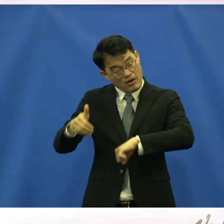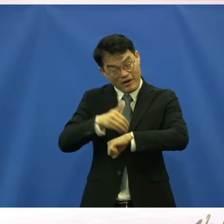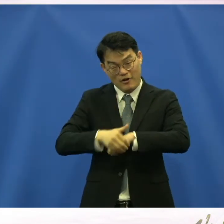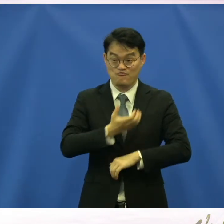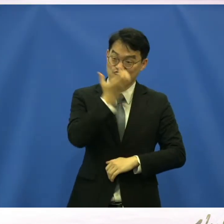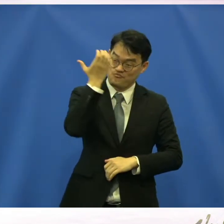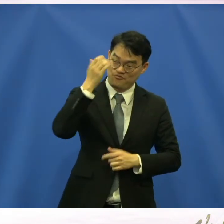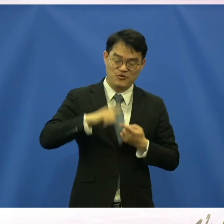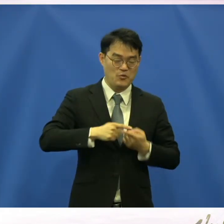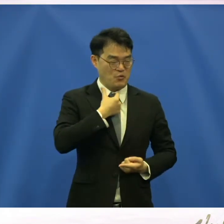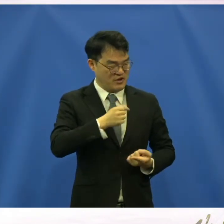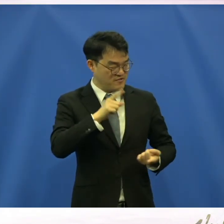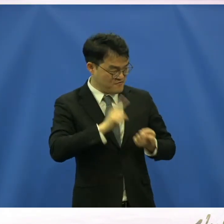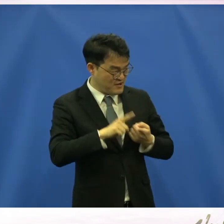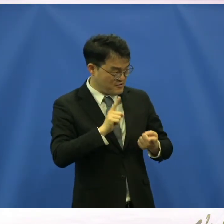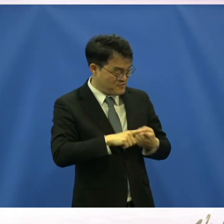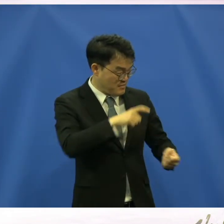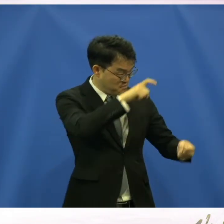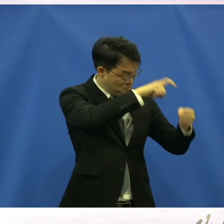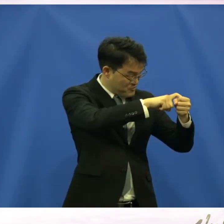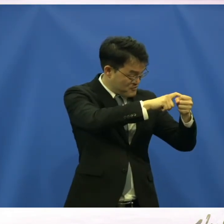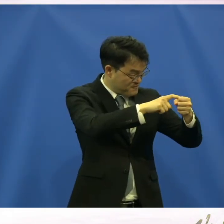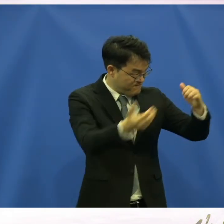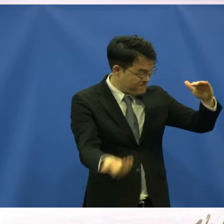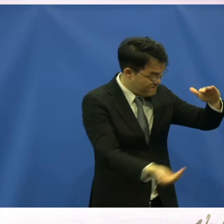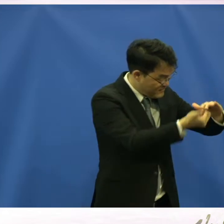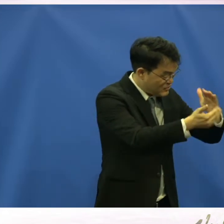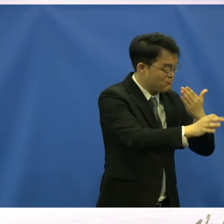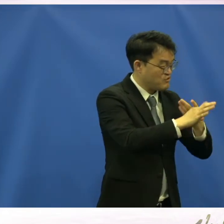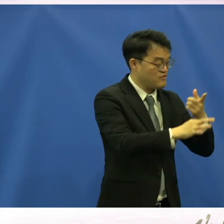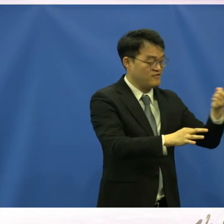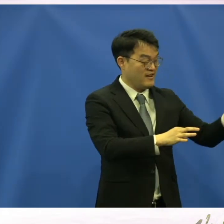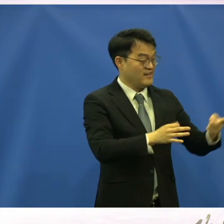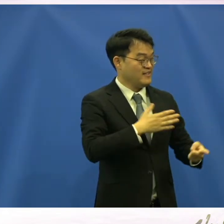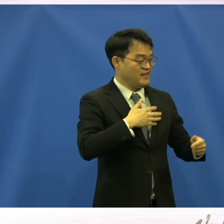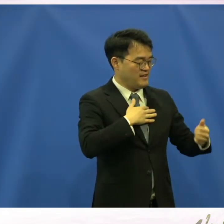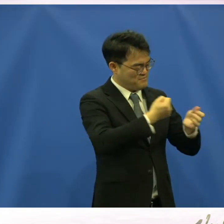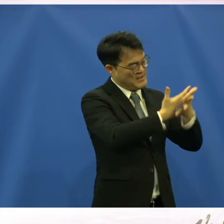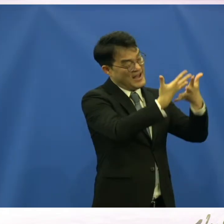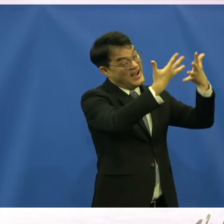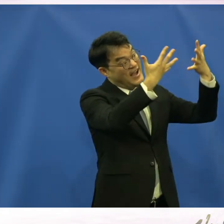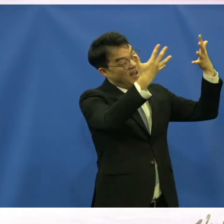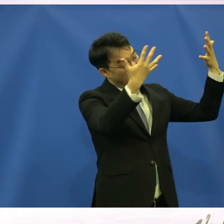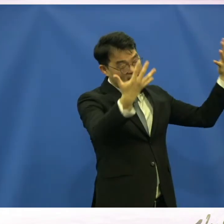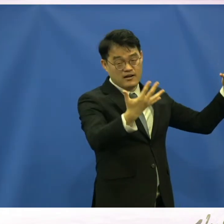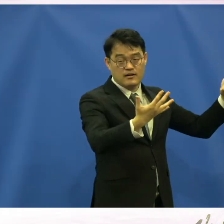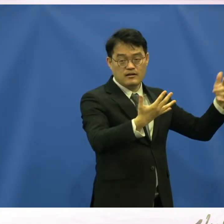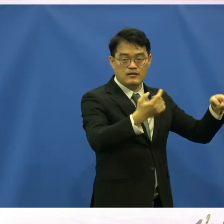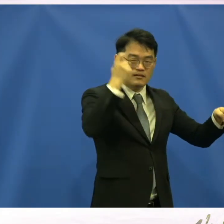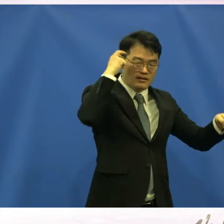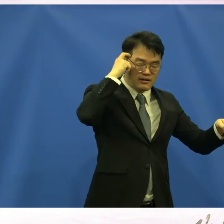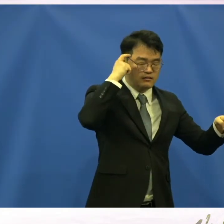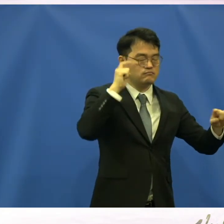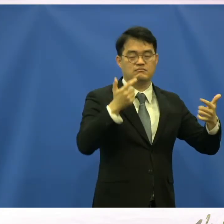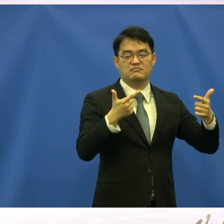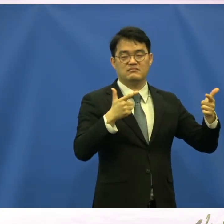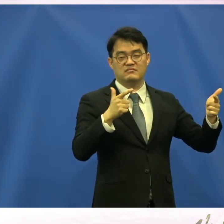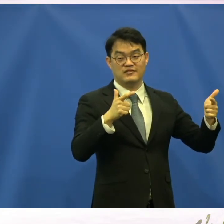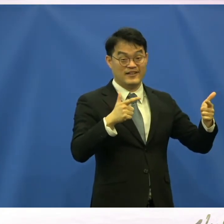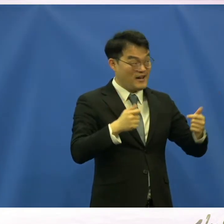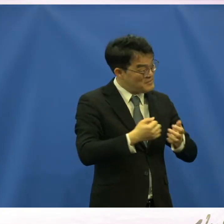것이다. 아니에요. 우리가 추구하는 길의 끝은 흑암 절망. 그게 전도수입니다.